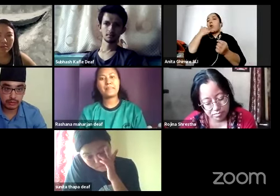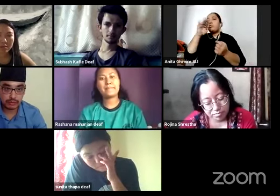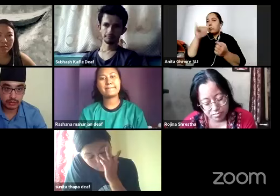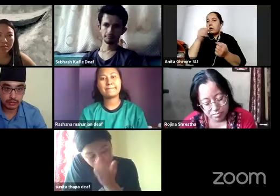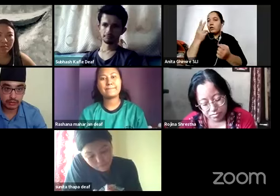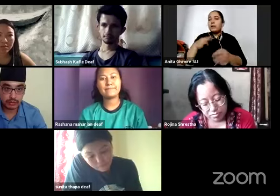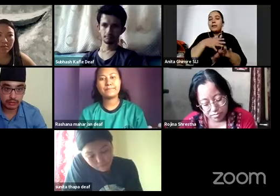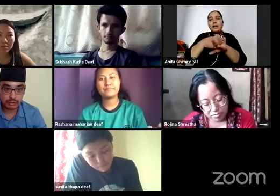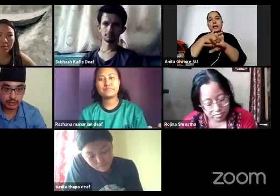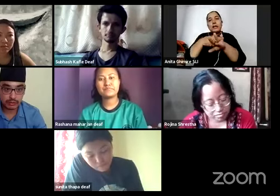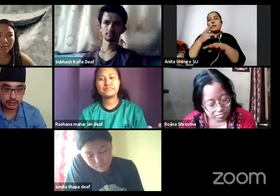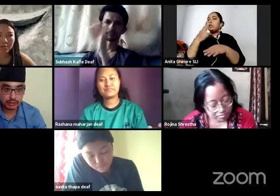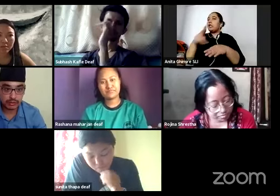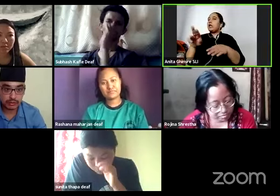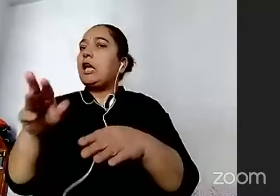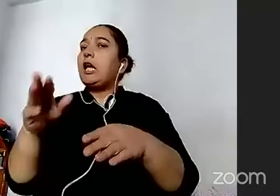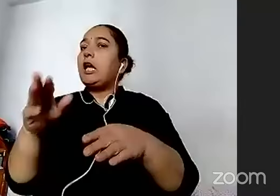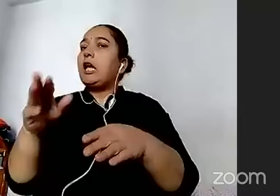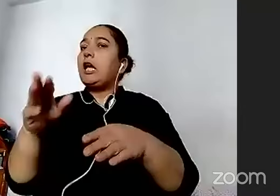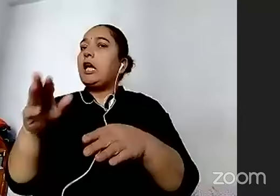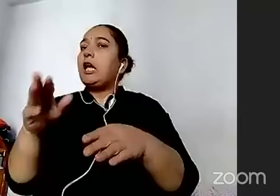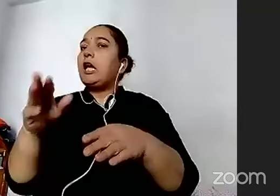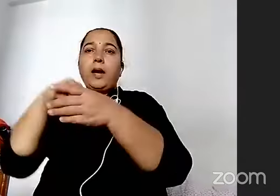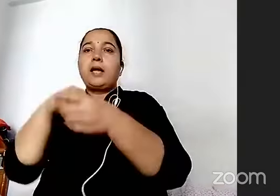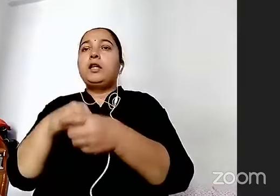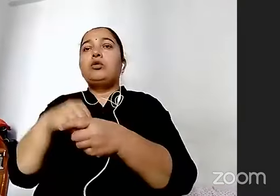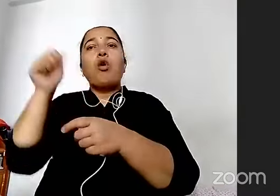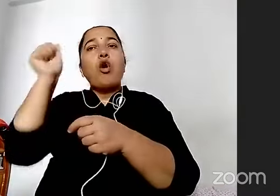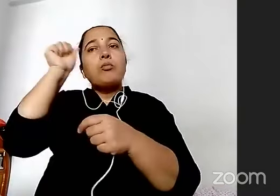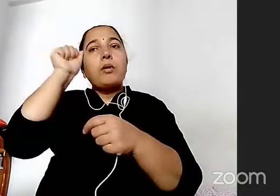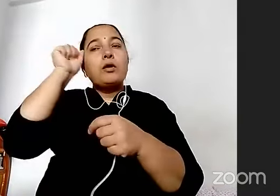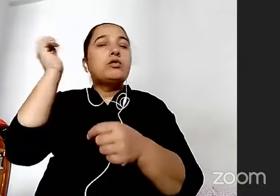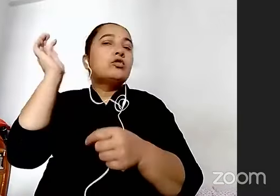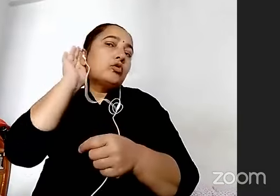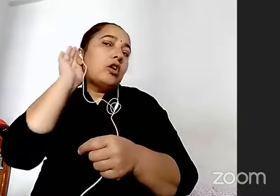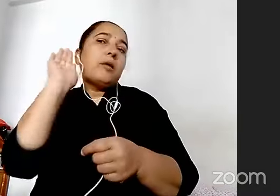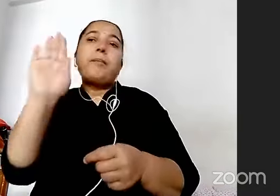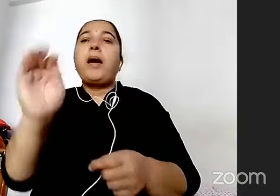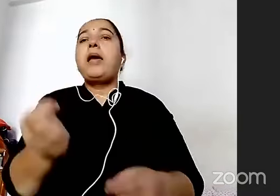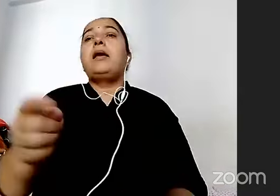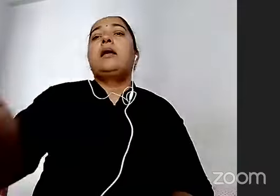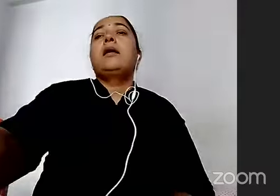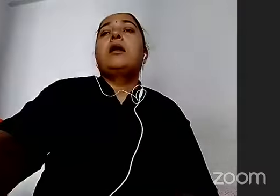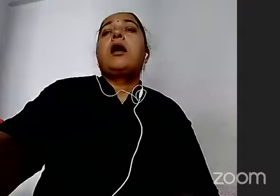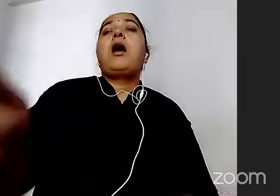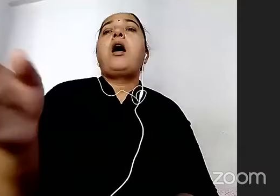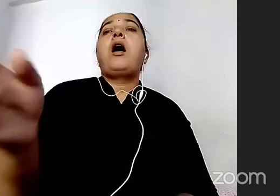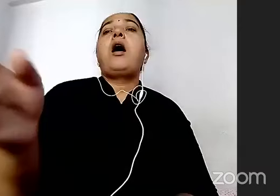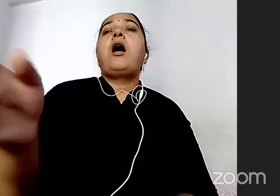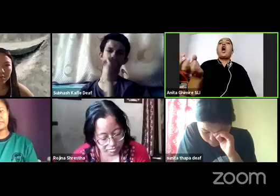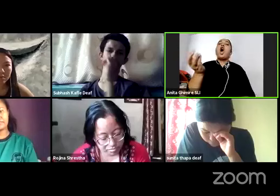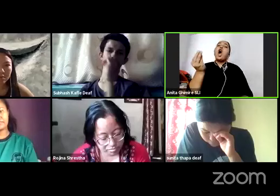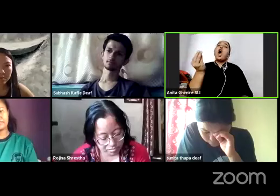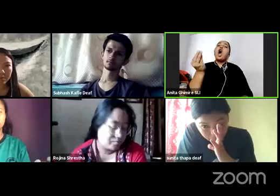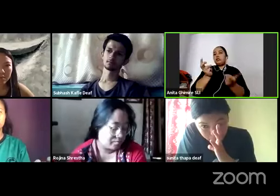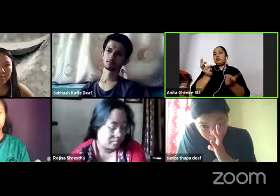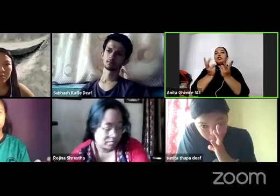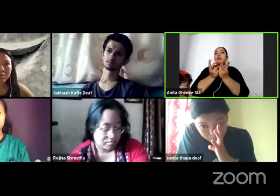पार्टिसिपेन्टहरूको एक्सपिरियन्सहरू सुन्न पाएँ अनि शुभले अलिकति भूमिका बाँध्दाखेरि भने जस्तो म अलिकति आउटसाइडर पनि छु होइन,